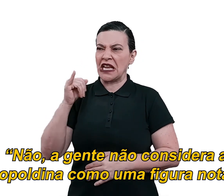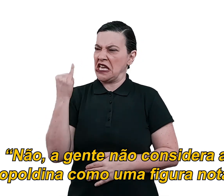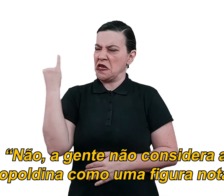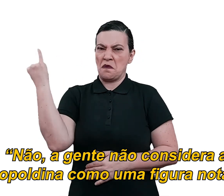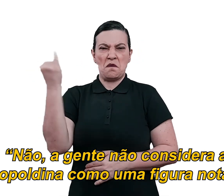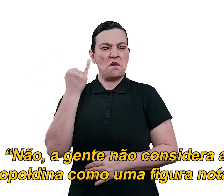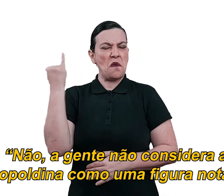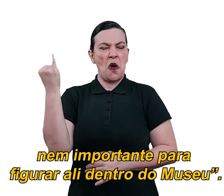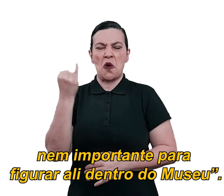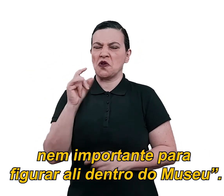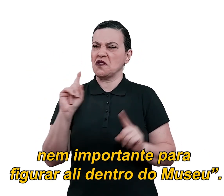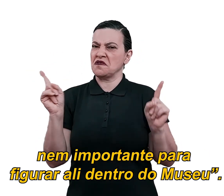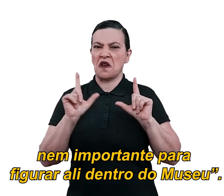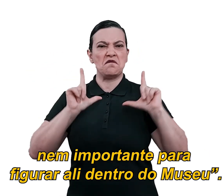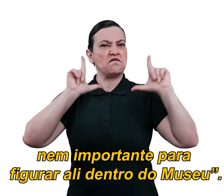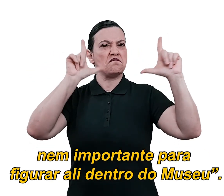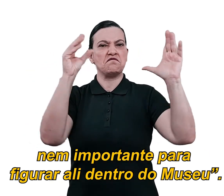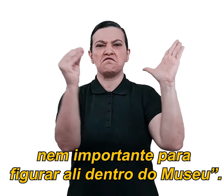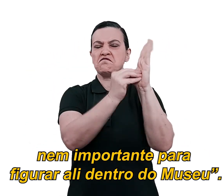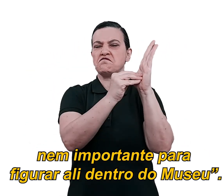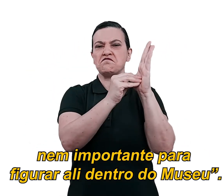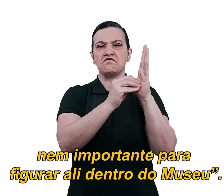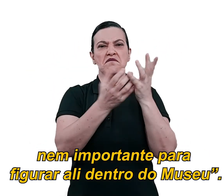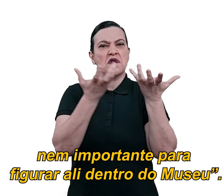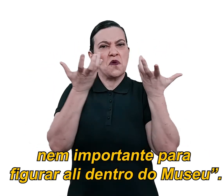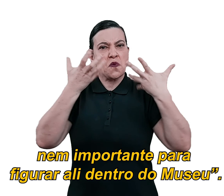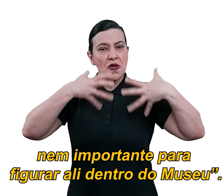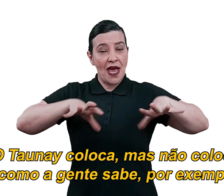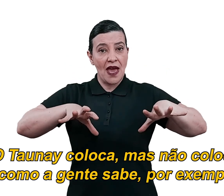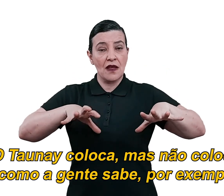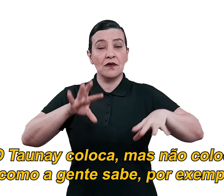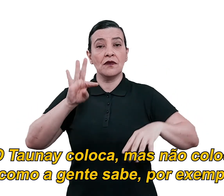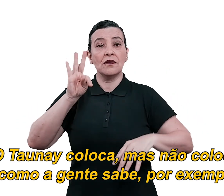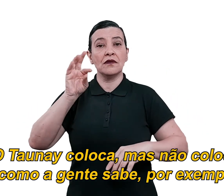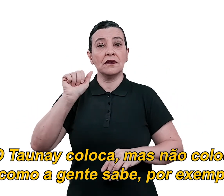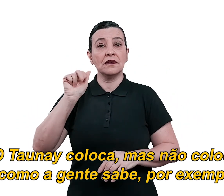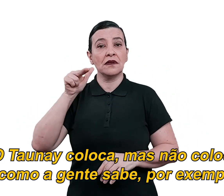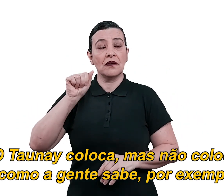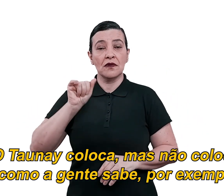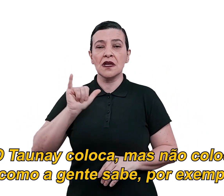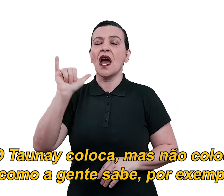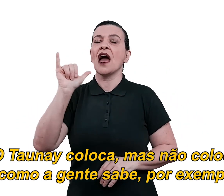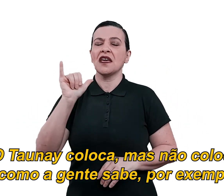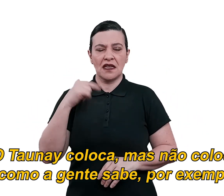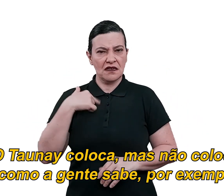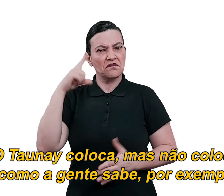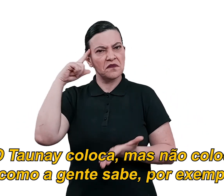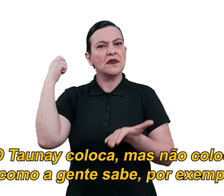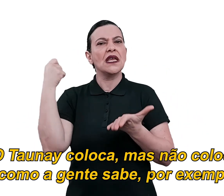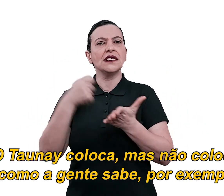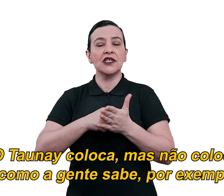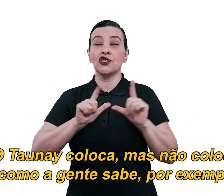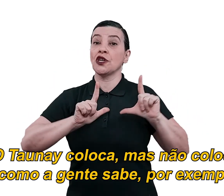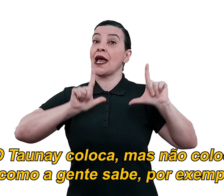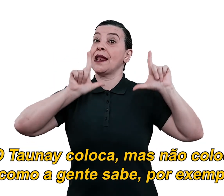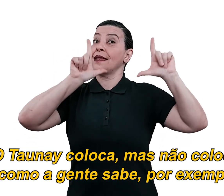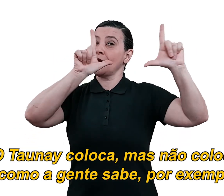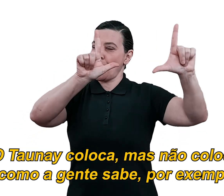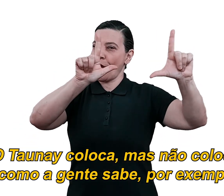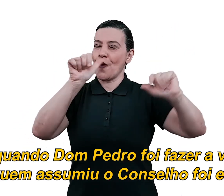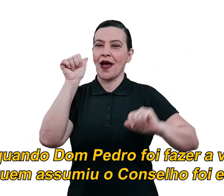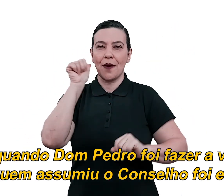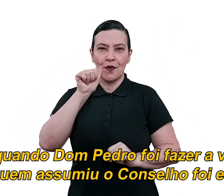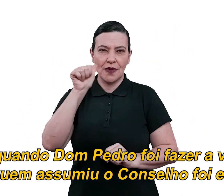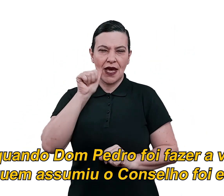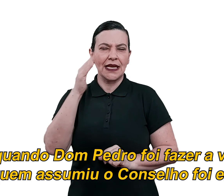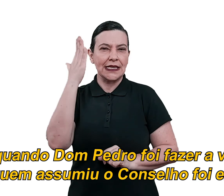uma figura notável, né, importante para figurar ali dentro do museu. O Toné coloca, mas o Toné coloca ela não como... A gente